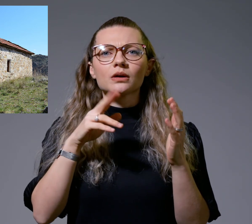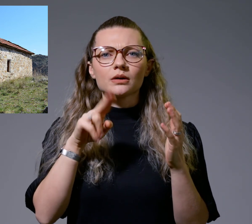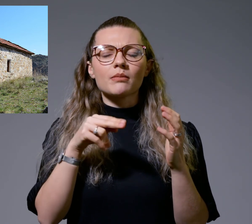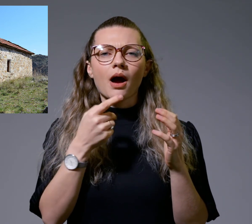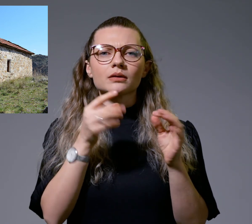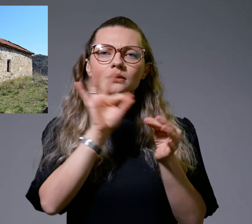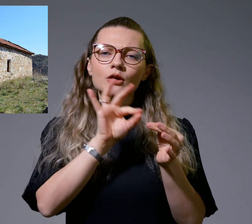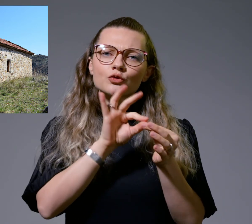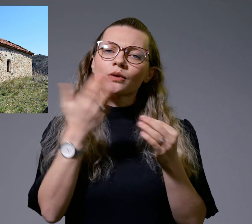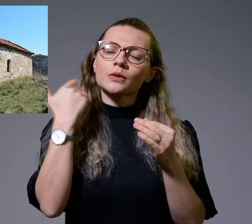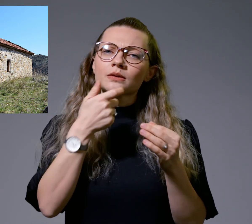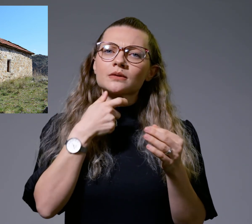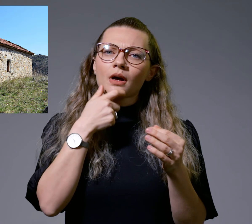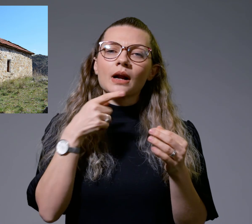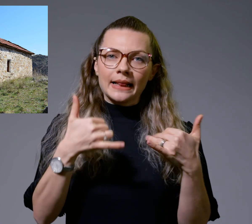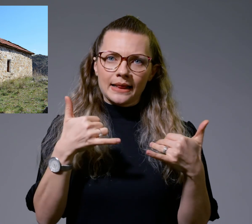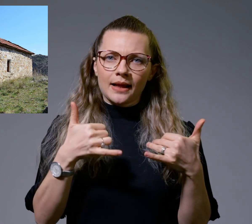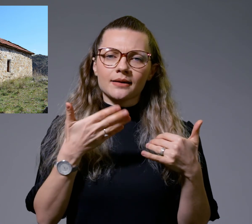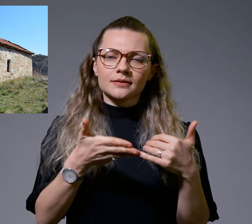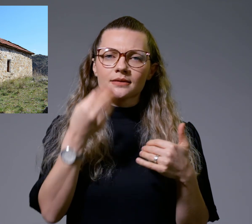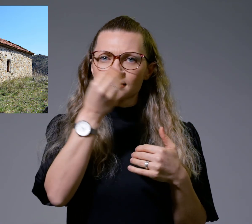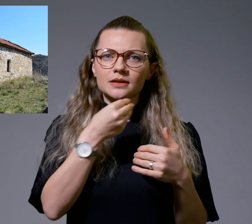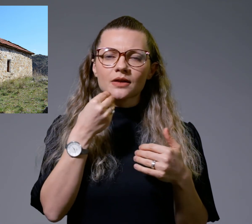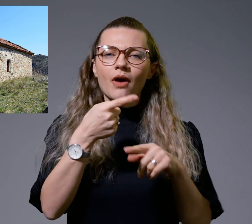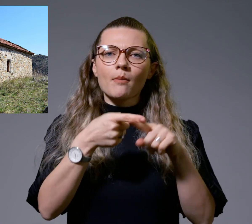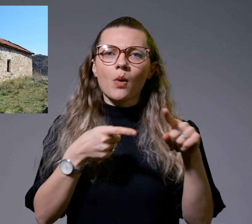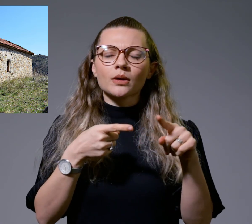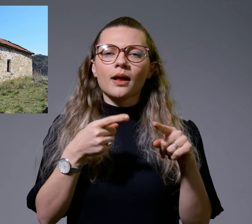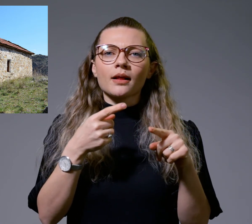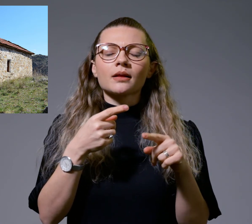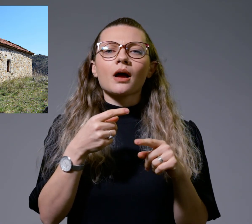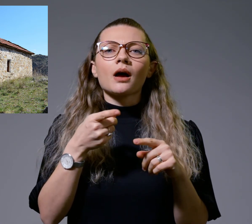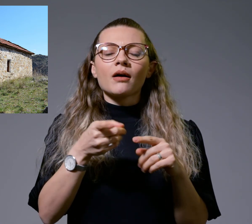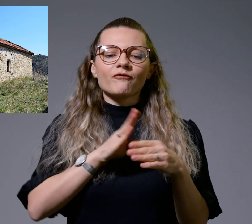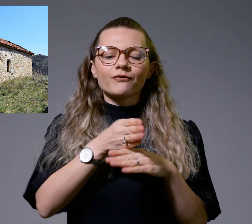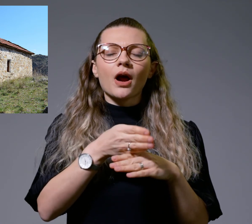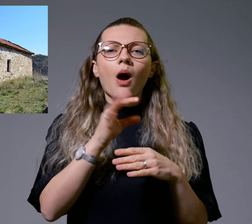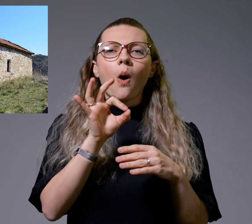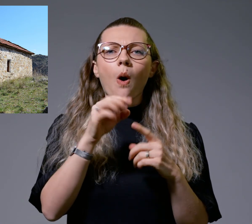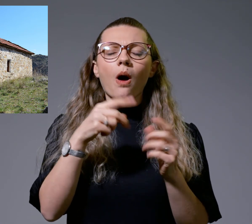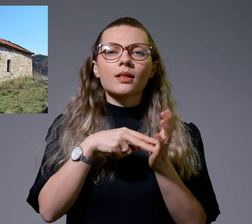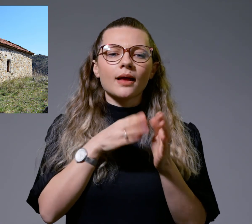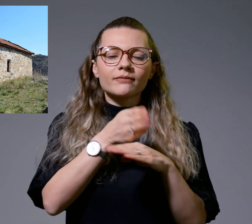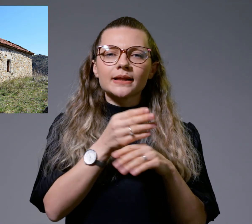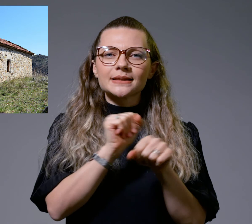Денес наосот на црквата е поделен од олтарниот простор со едноставен